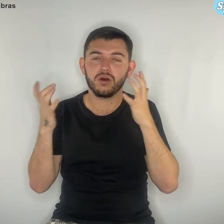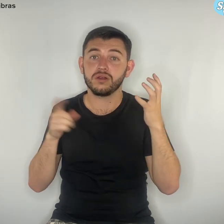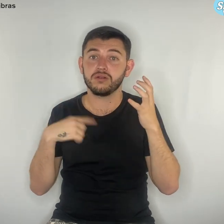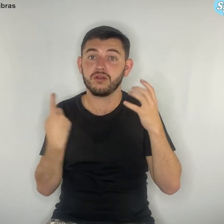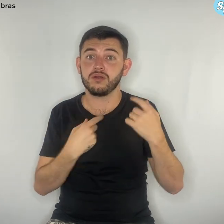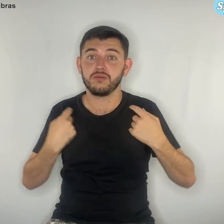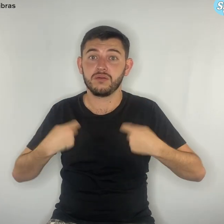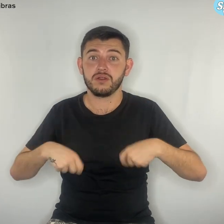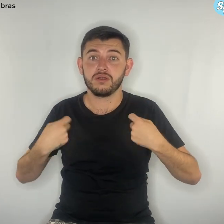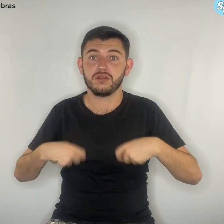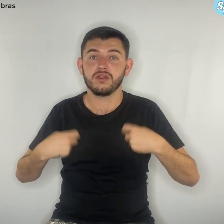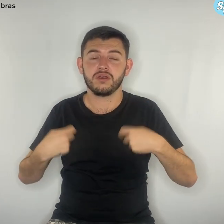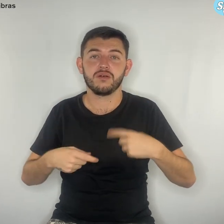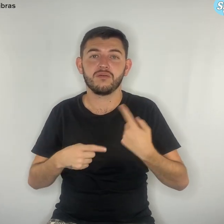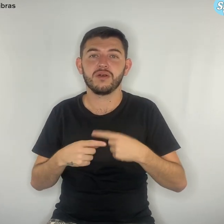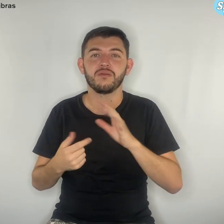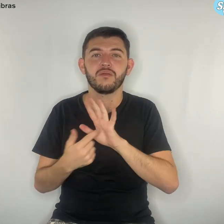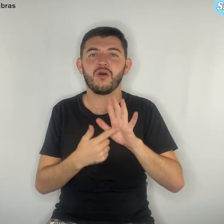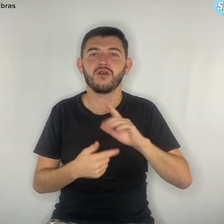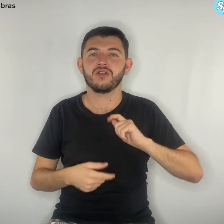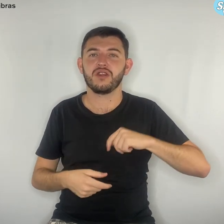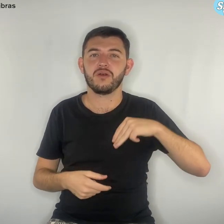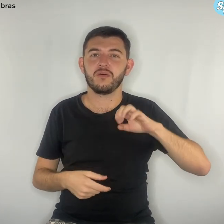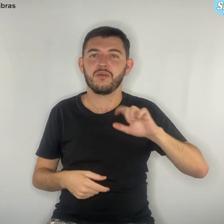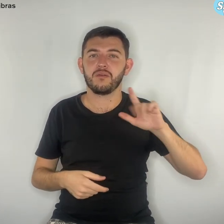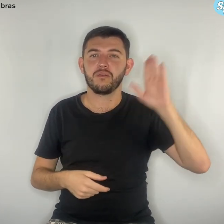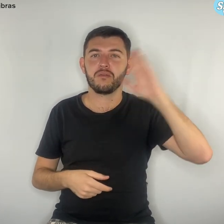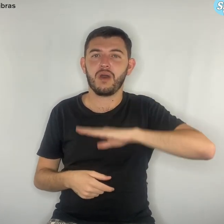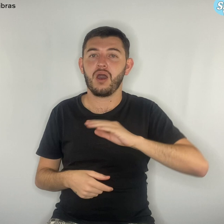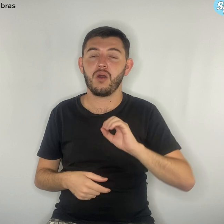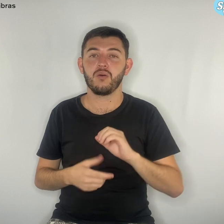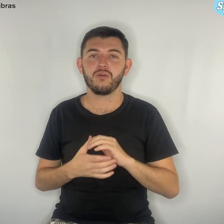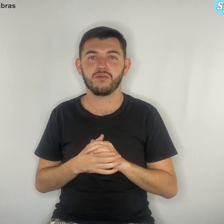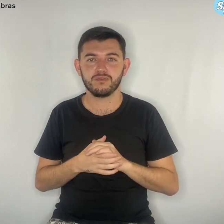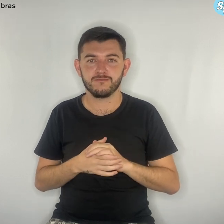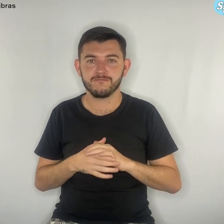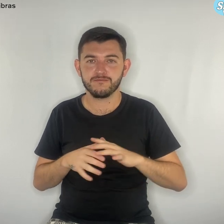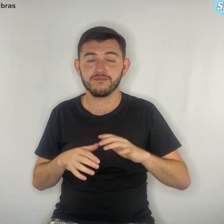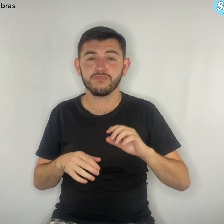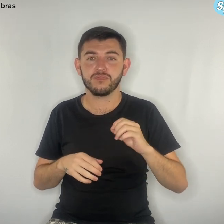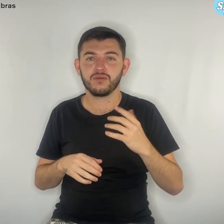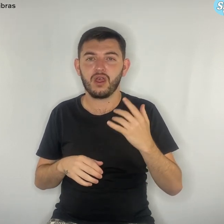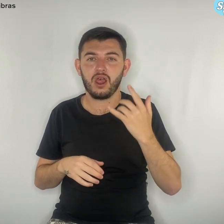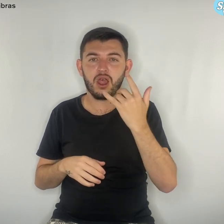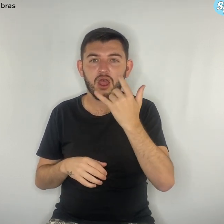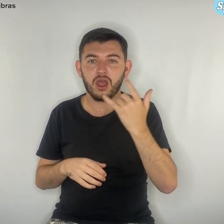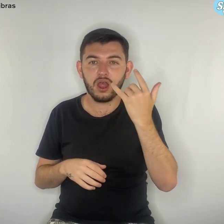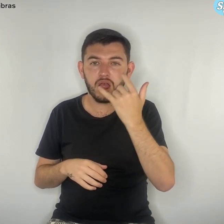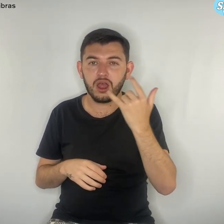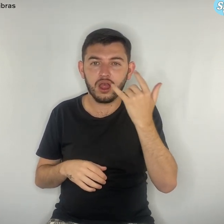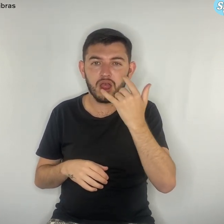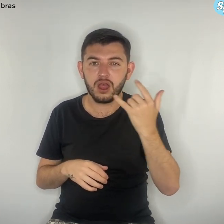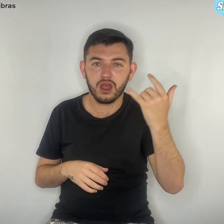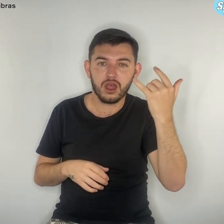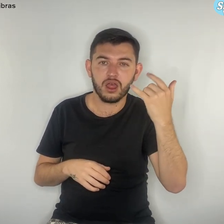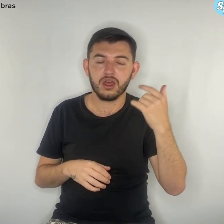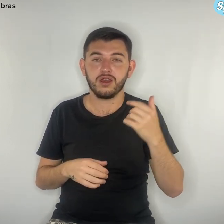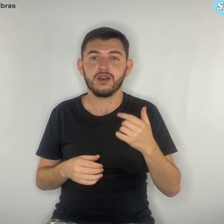condensação do mal. O sedutor, que literalmente nos desvia do caminho, é outro lugar